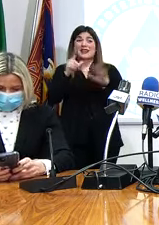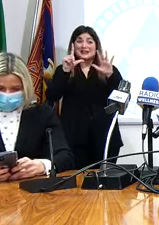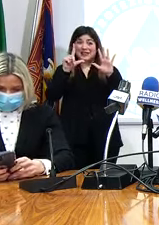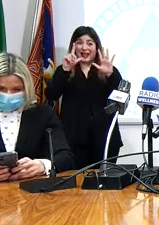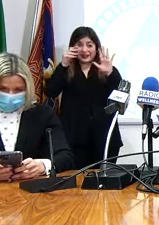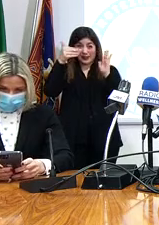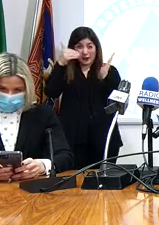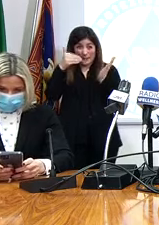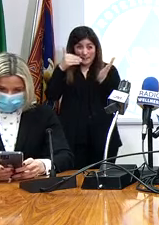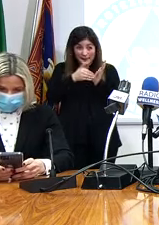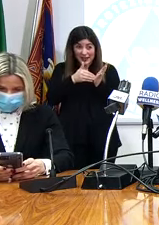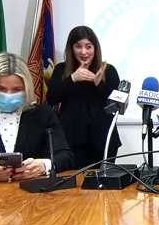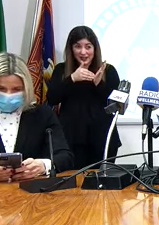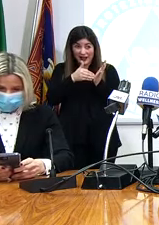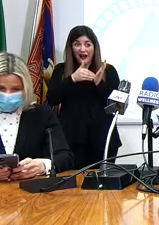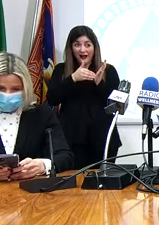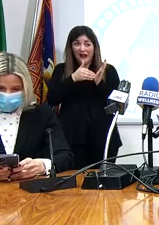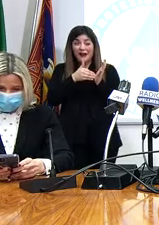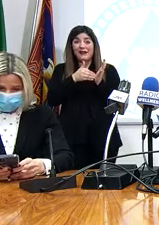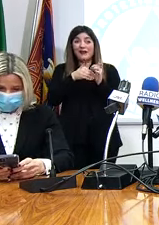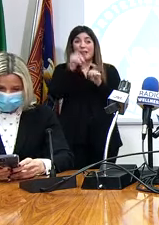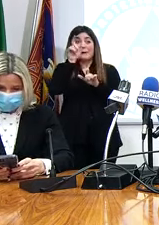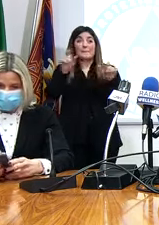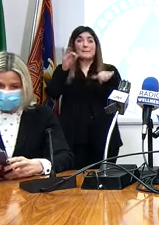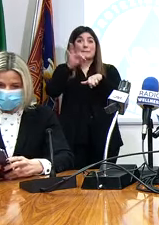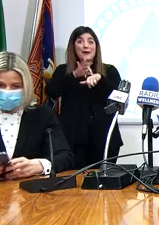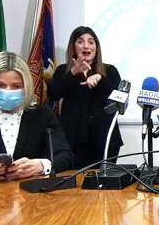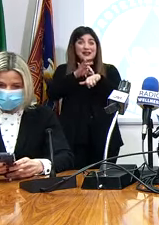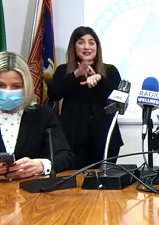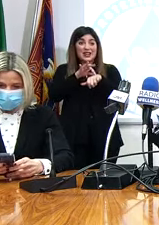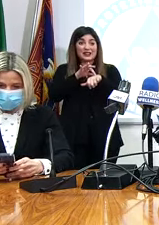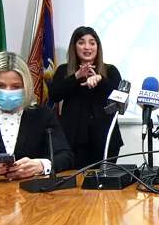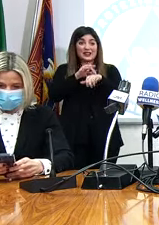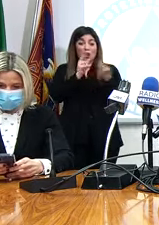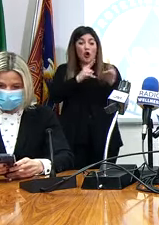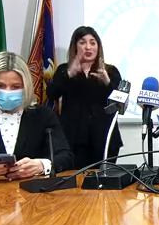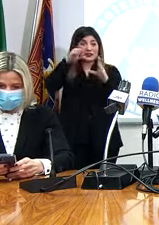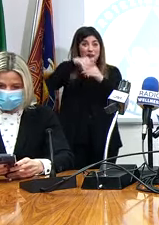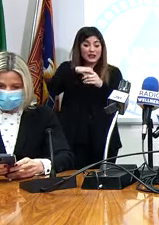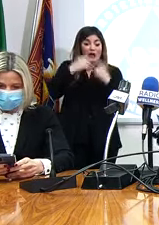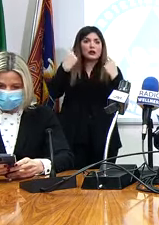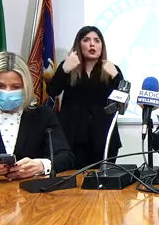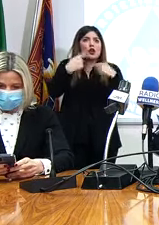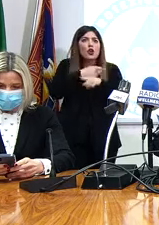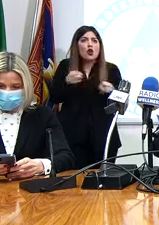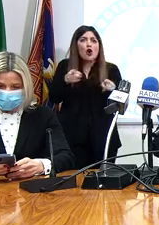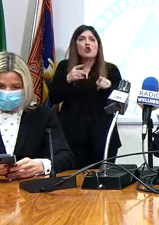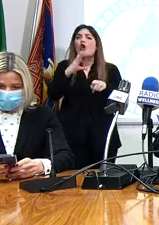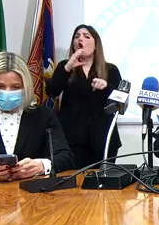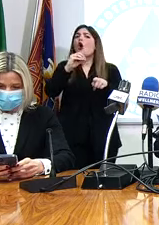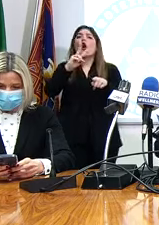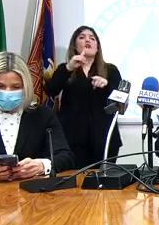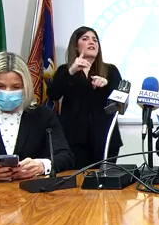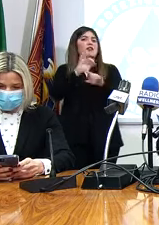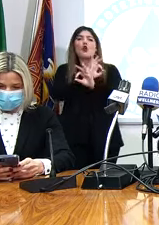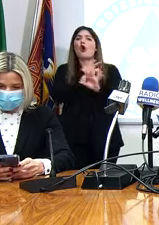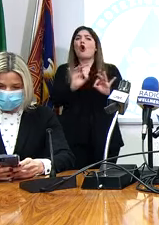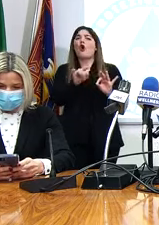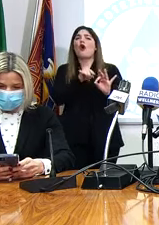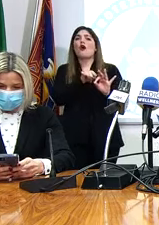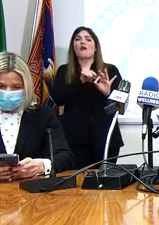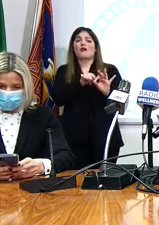nostri ospedali che non sono Covid. Quindi abbiamo tentato anche di mantenere in piedi un servizio sanitario in un momento non facile. Andate a